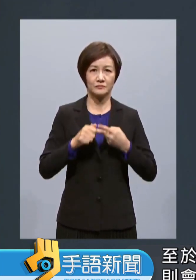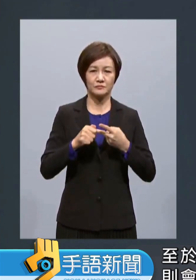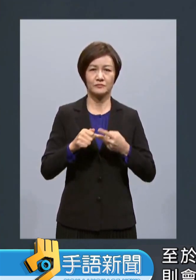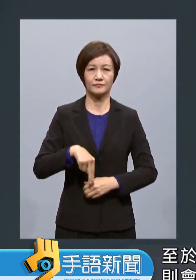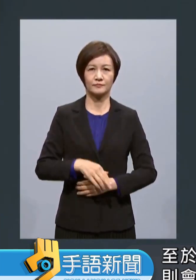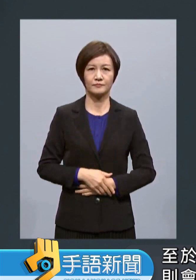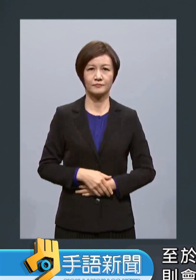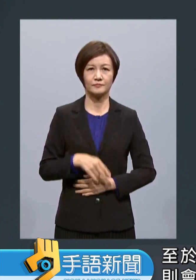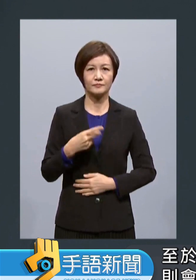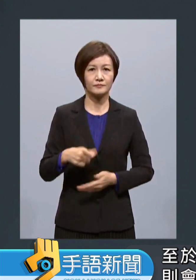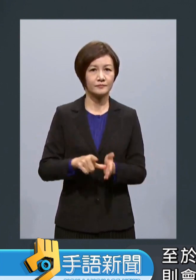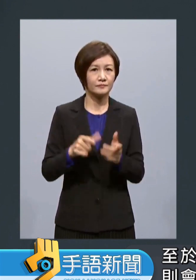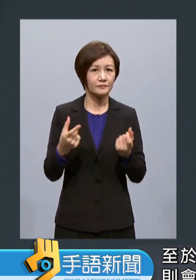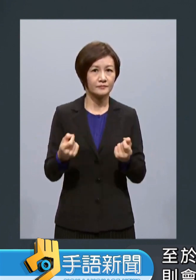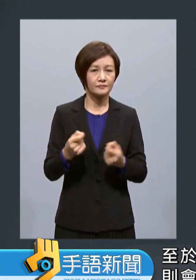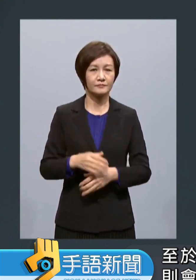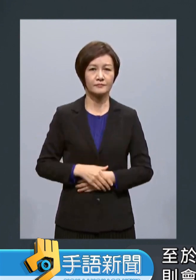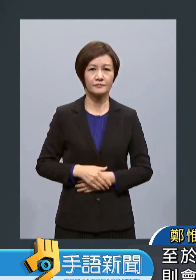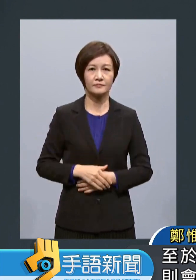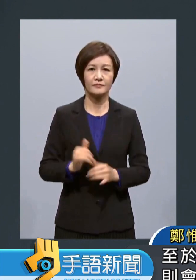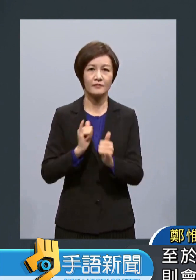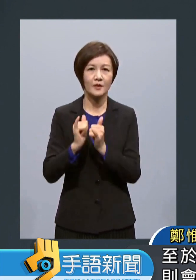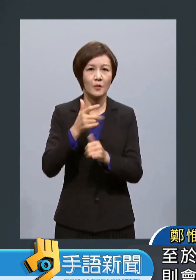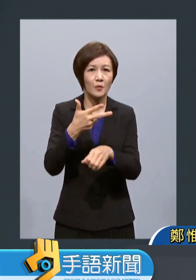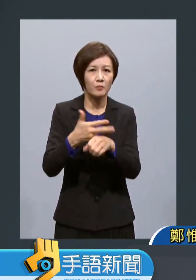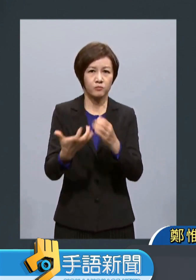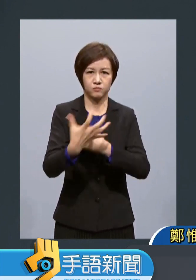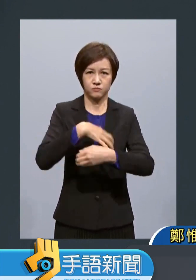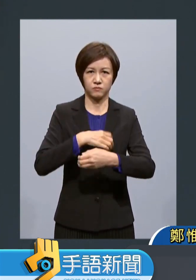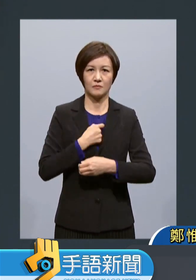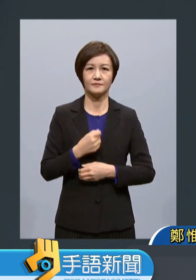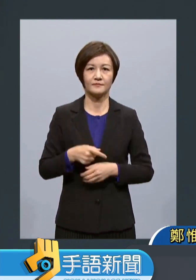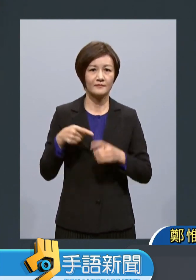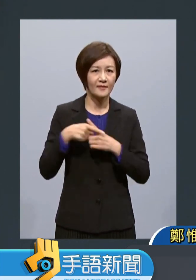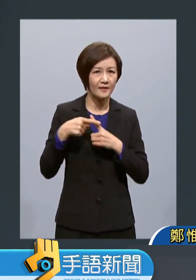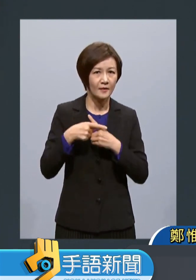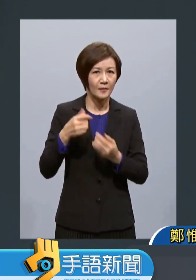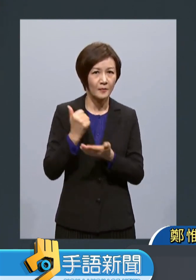论会，则会在明年元旦下午2点举行。记者郑维仁、余昌台北报道。